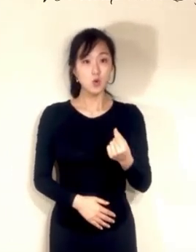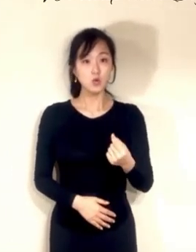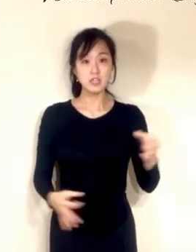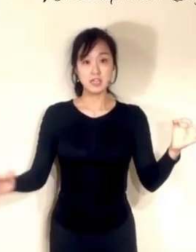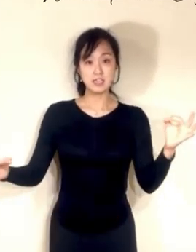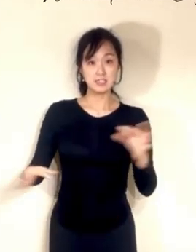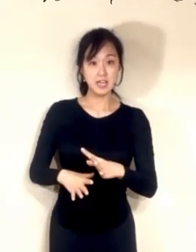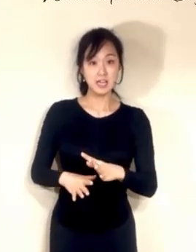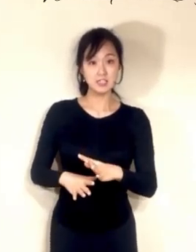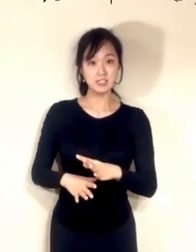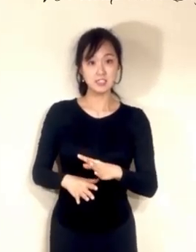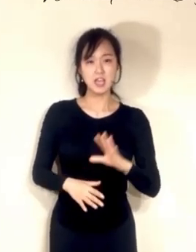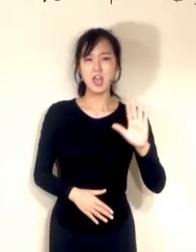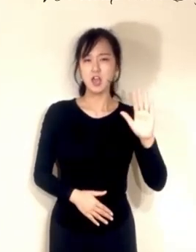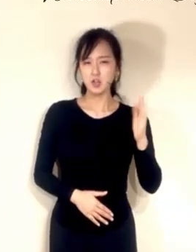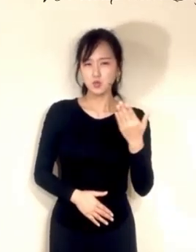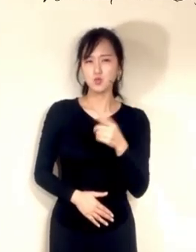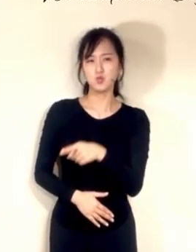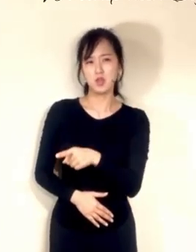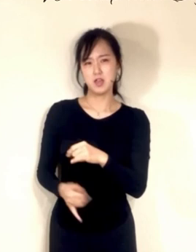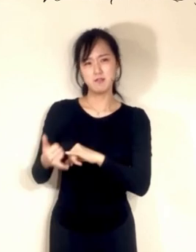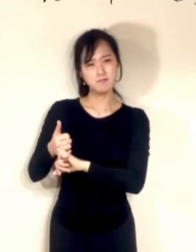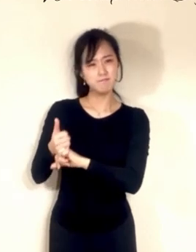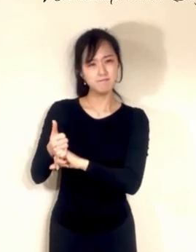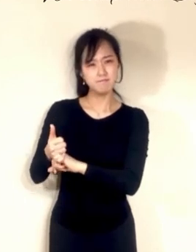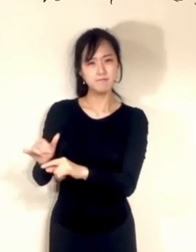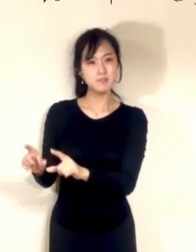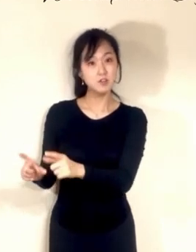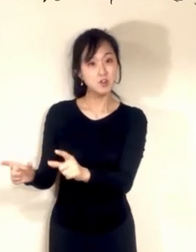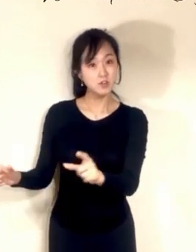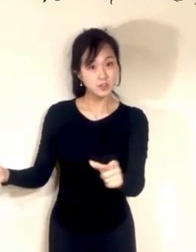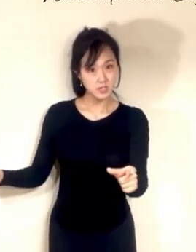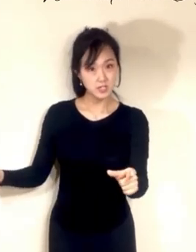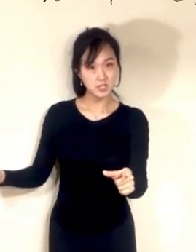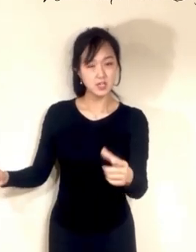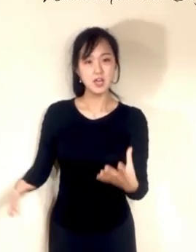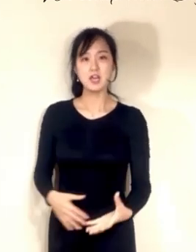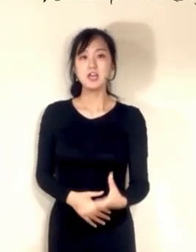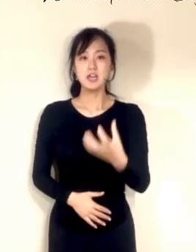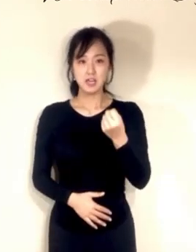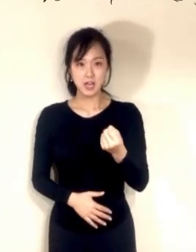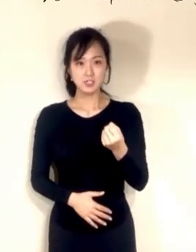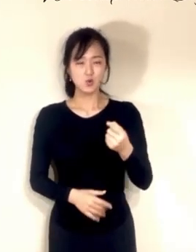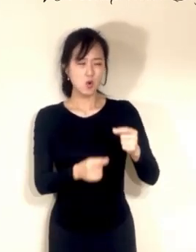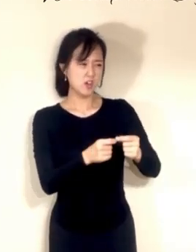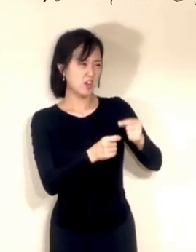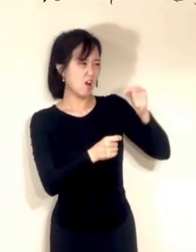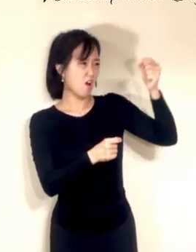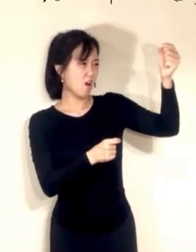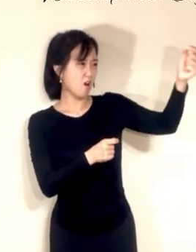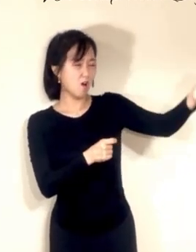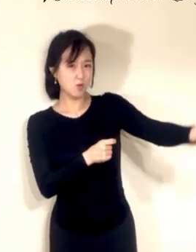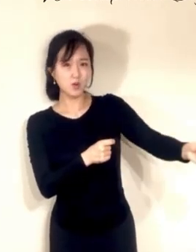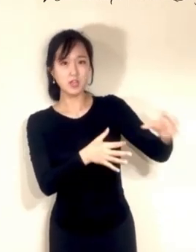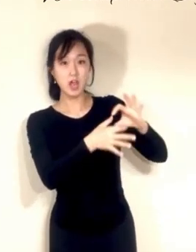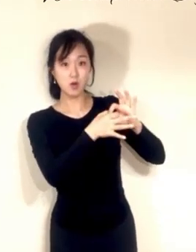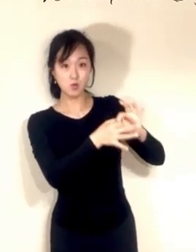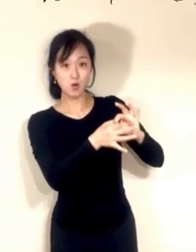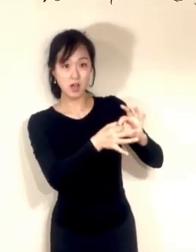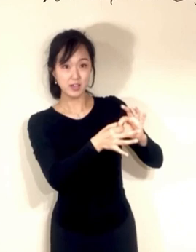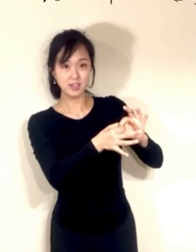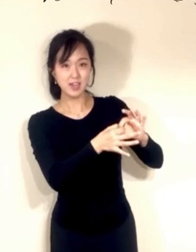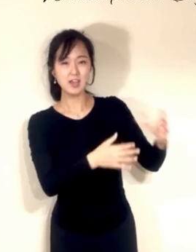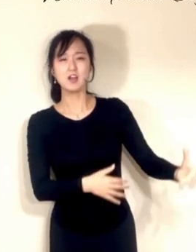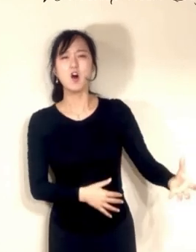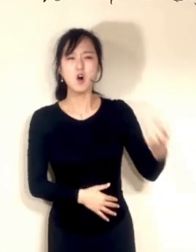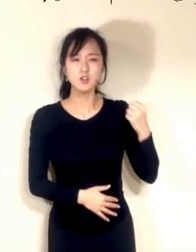사라지게 될 그것으로 지금 더 귀중한 인간관계를 얻게 된 지혜를 칭찬하신 거죠. 이